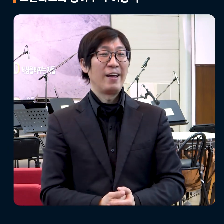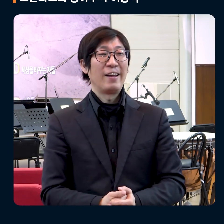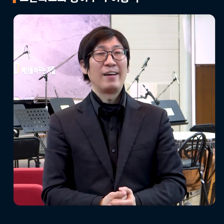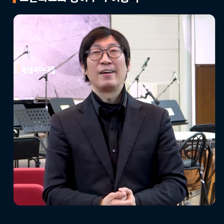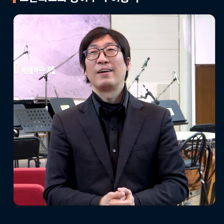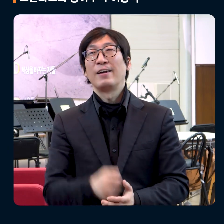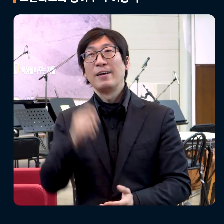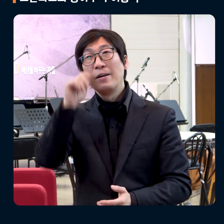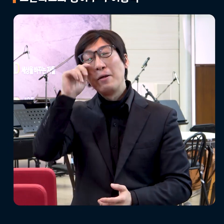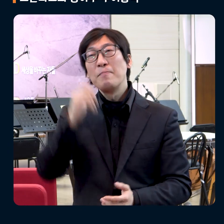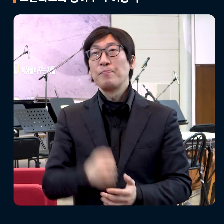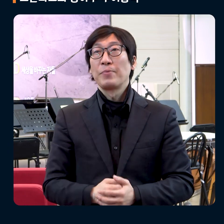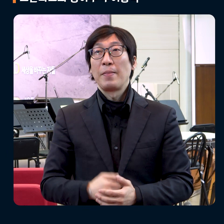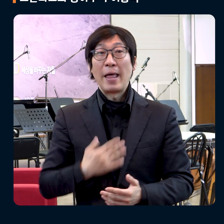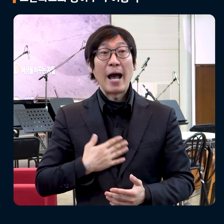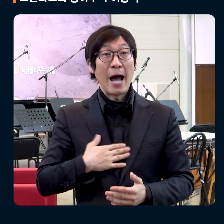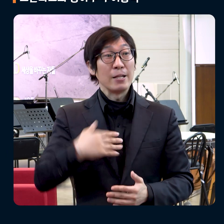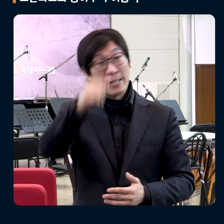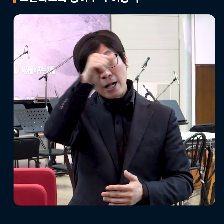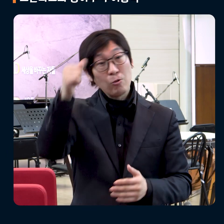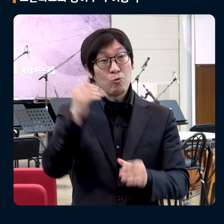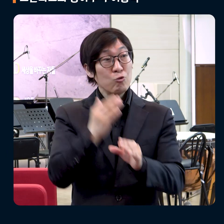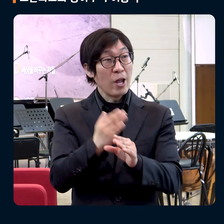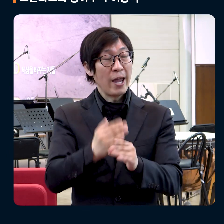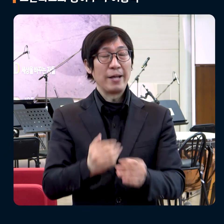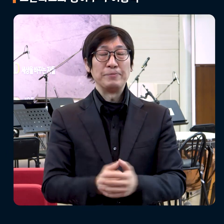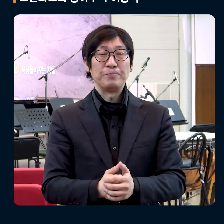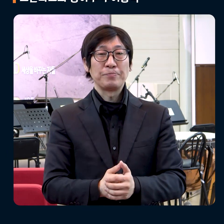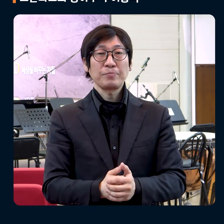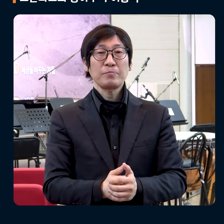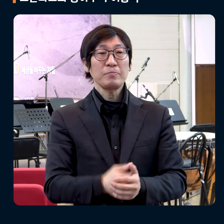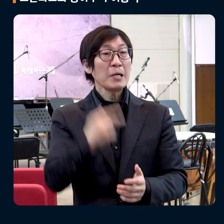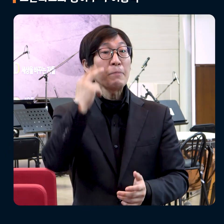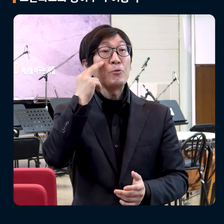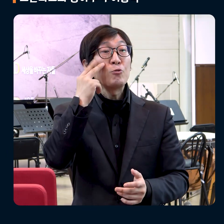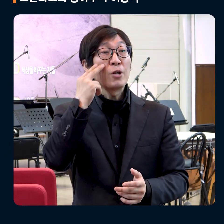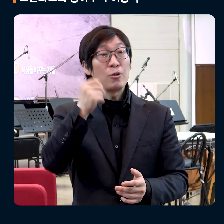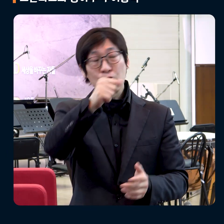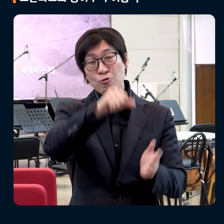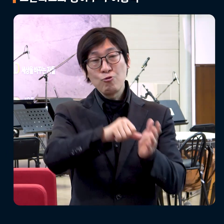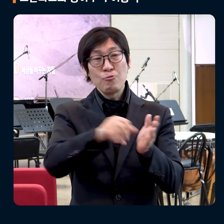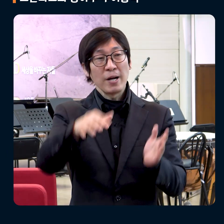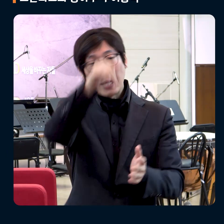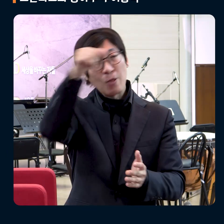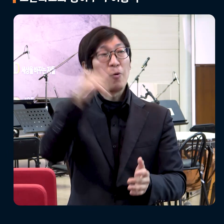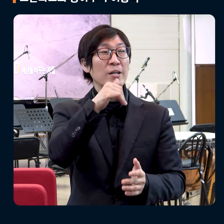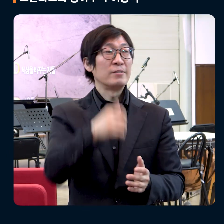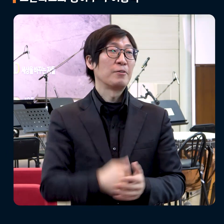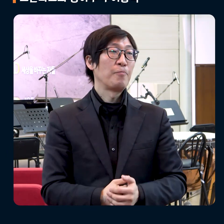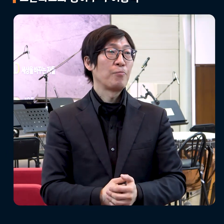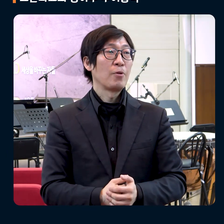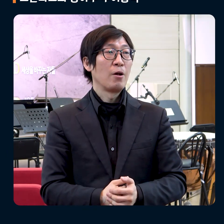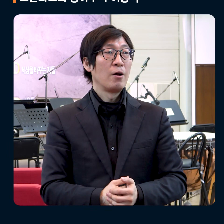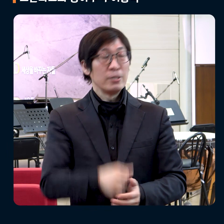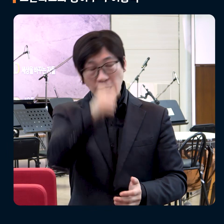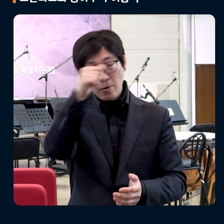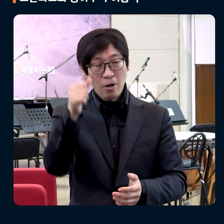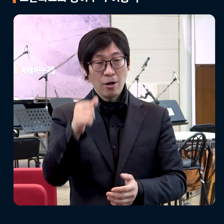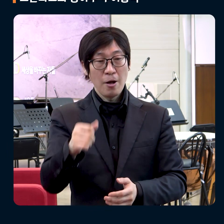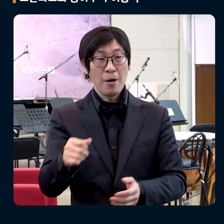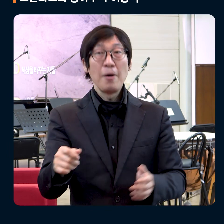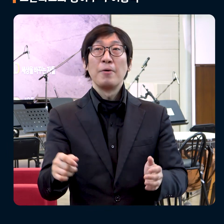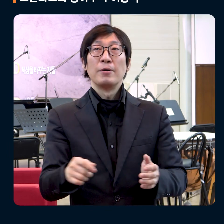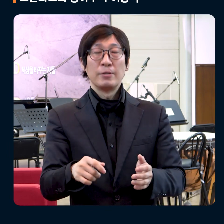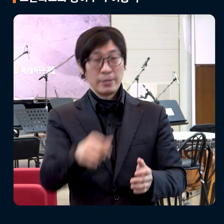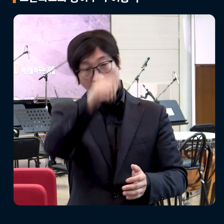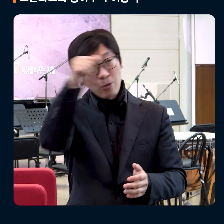아는 목사님이 장로님이 계신데 미국의 형제교회 브레드런 처치라고 있습니다. 그 교단에 유명했던 장로님이에요. 이 장로님이